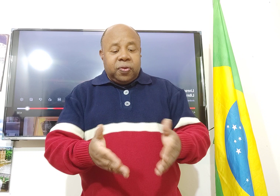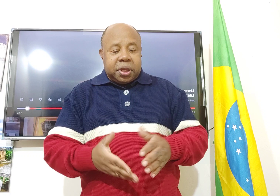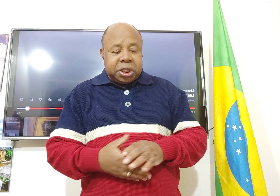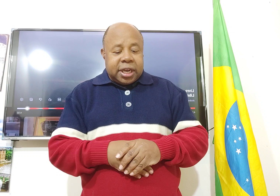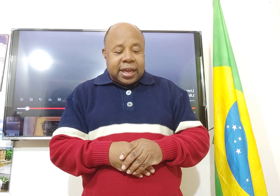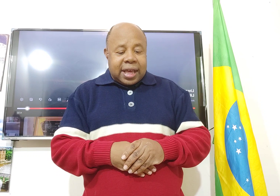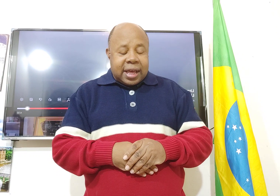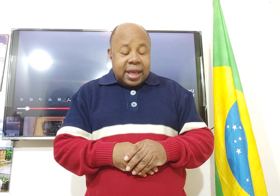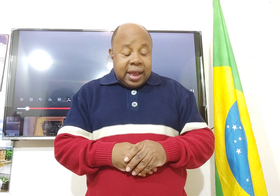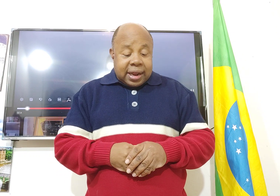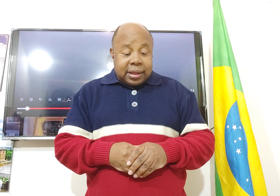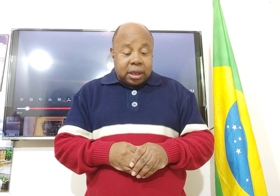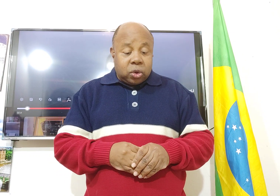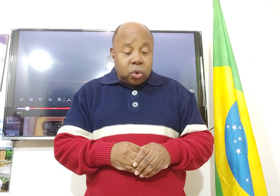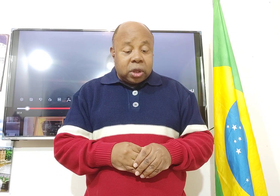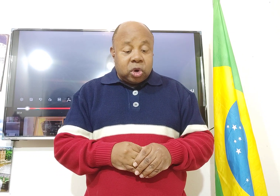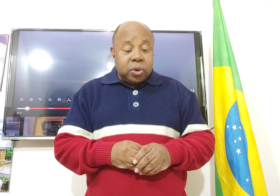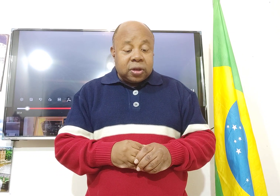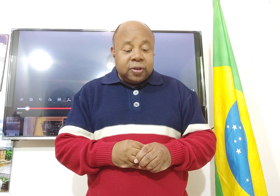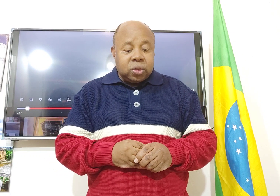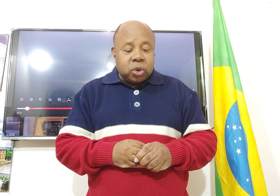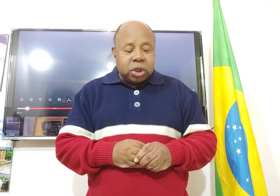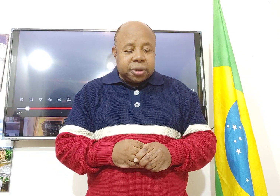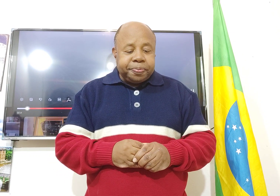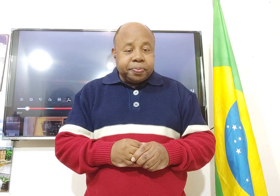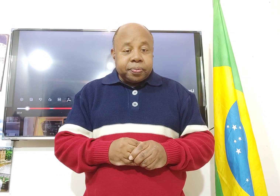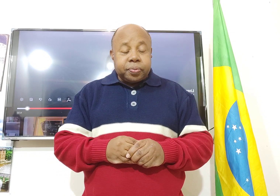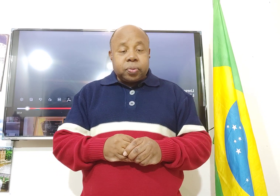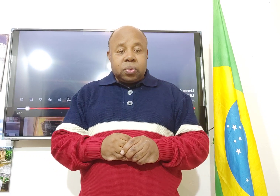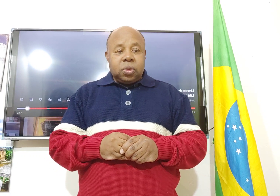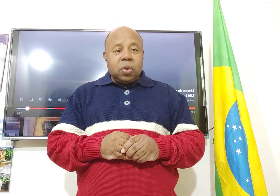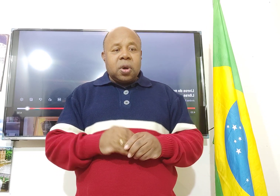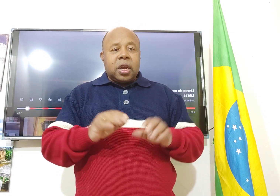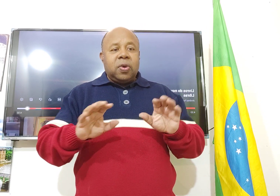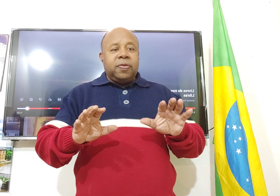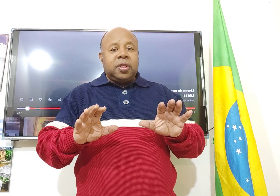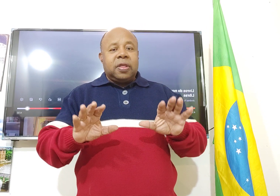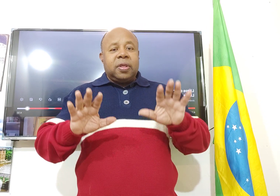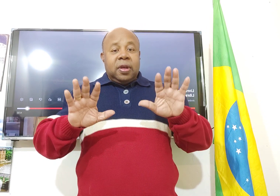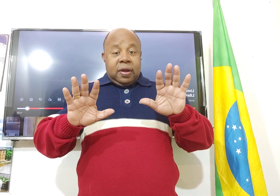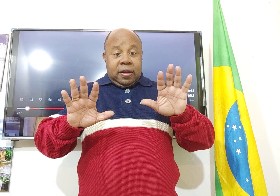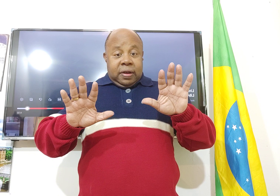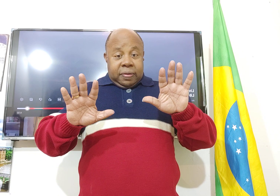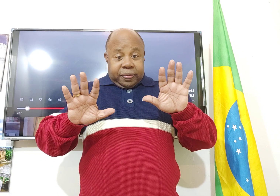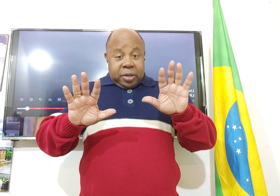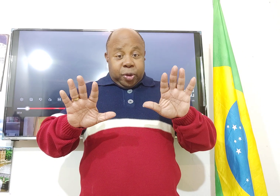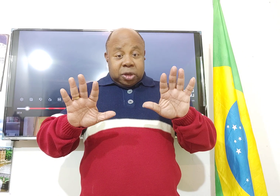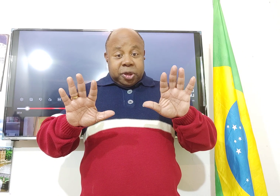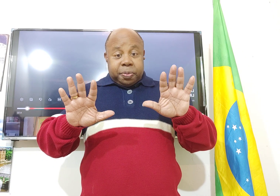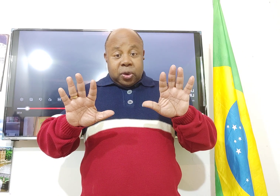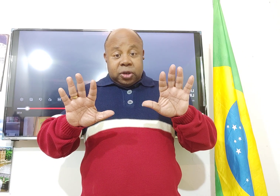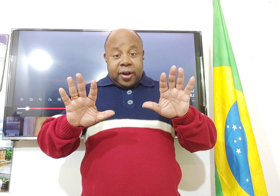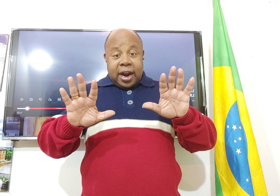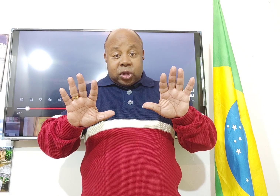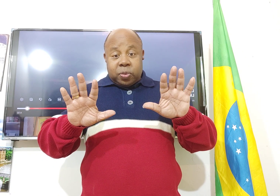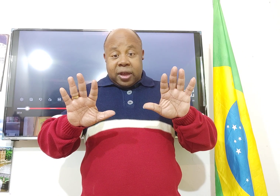você chega nas escrituras, como nós vimos hoje, qualquer coisa você pode pedir para eu devagar, tudo bem?